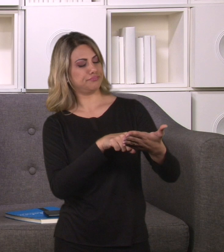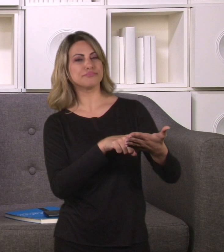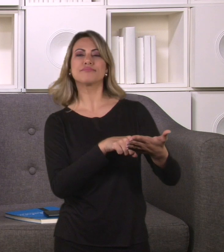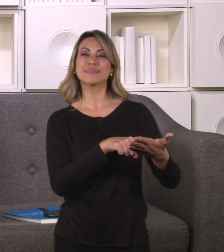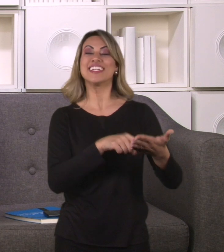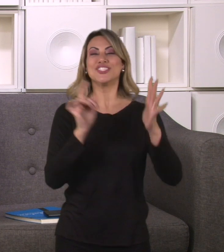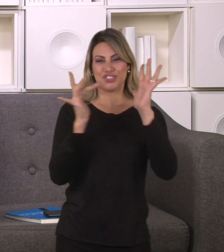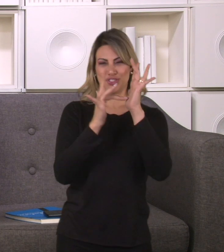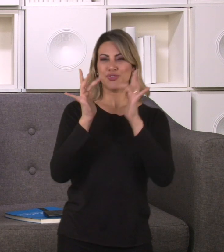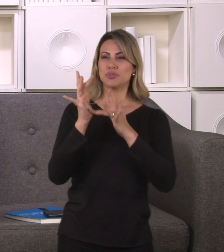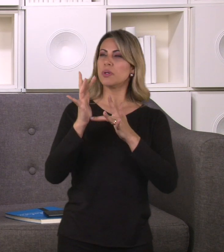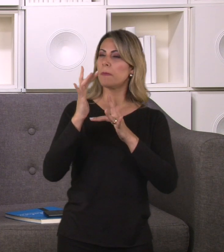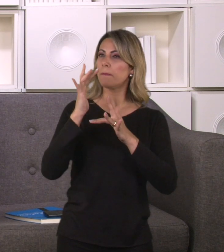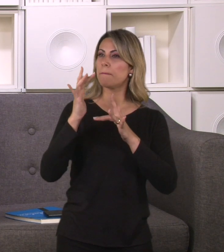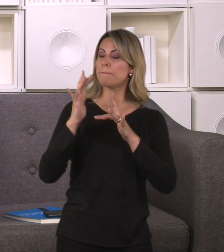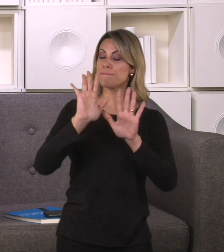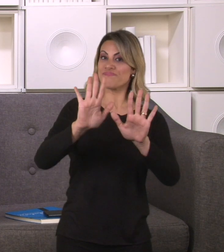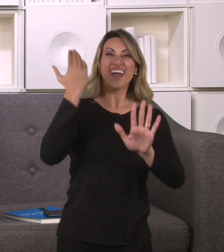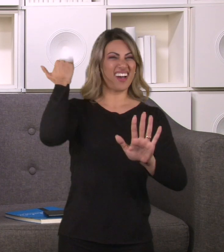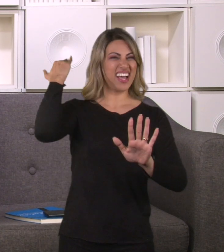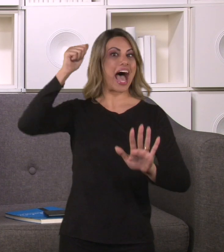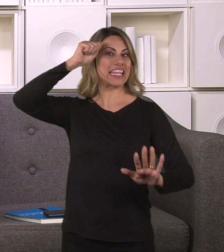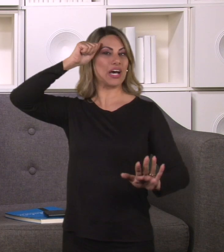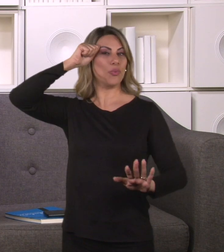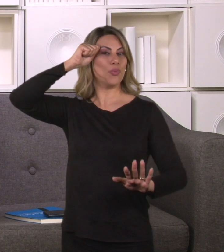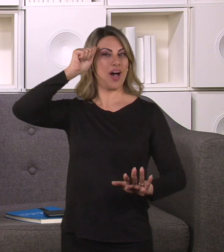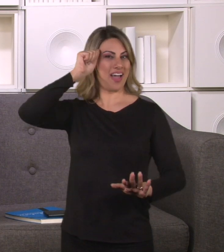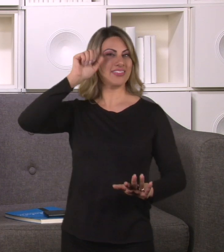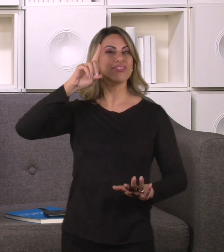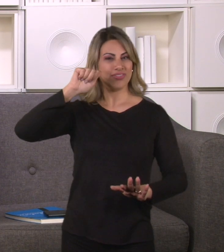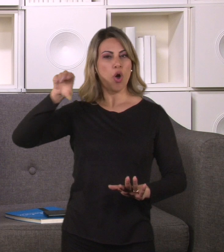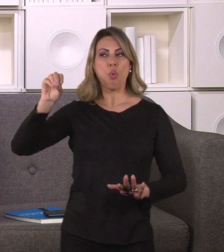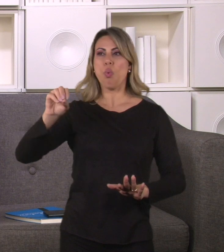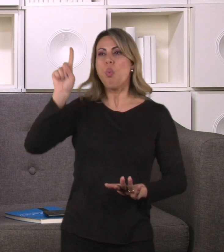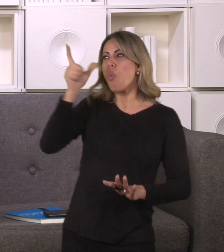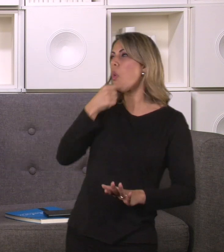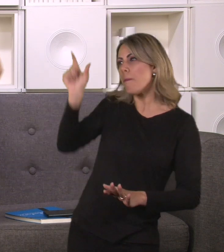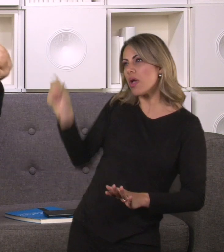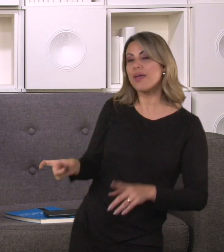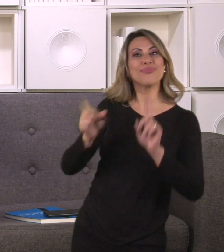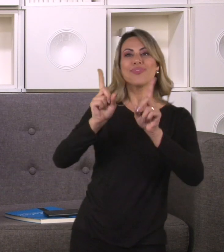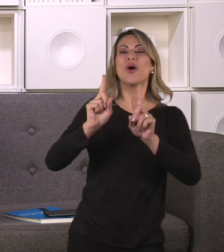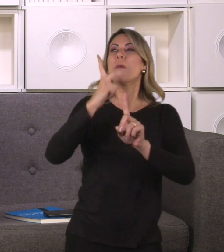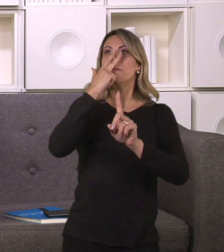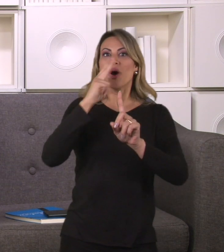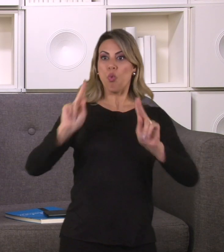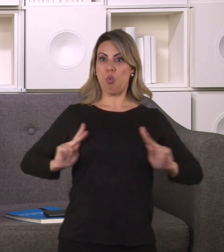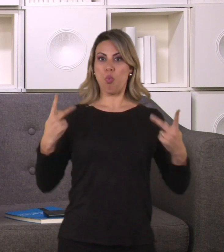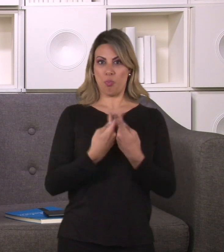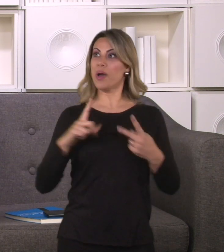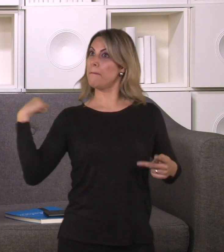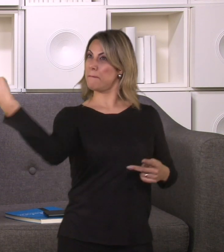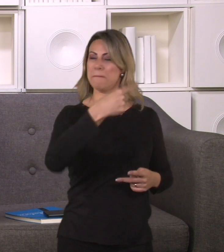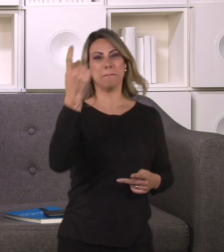toda a humanidade. Então, por exemplo, Adão não é somente um indivíduo. Adão, ele é representativo de toda a